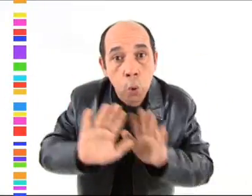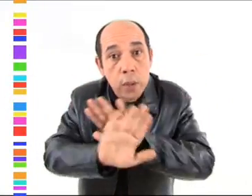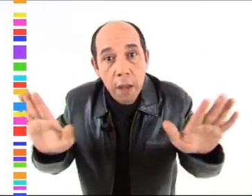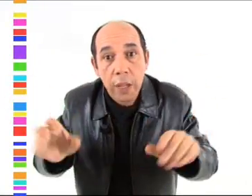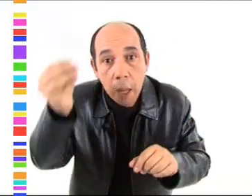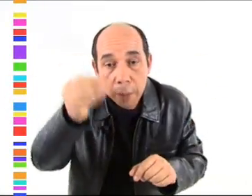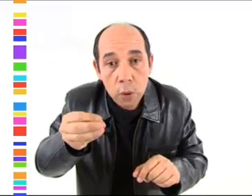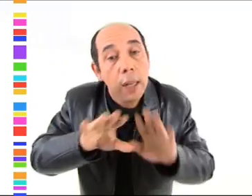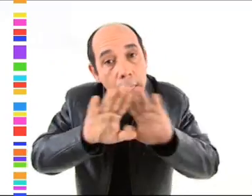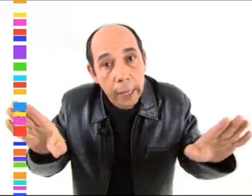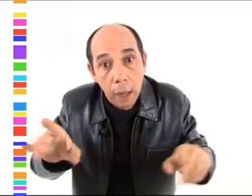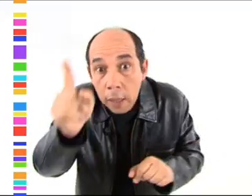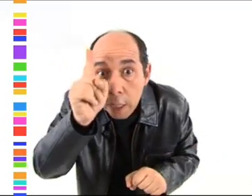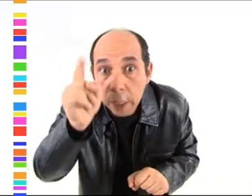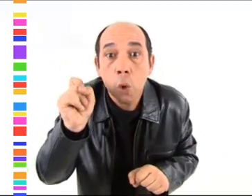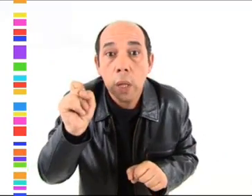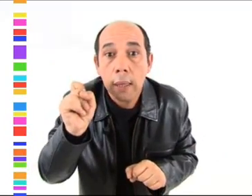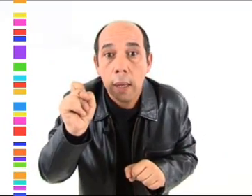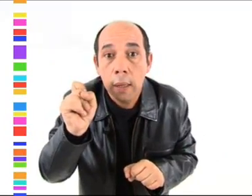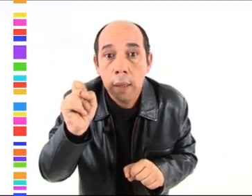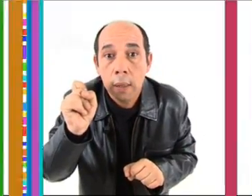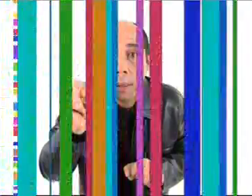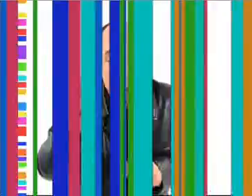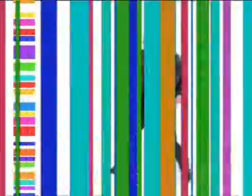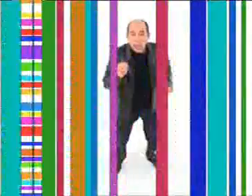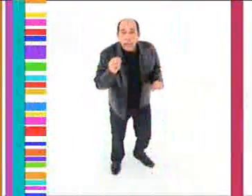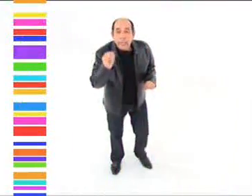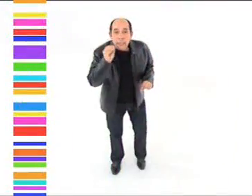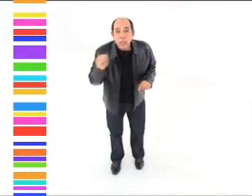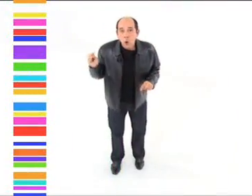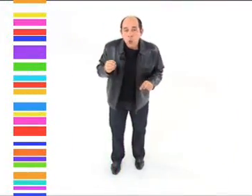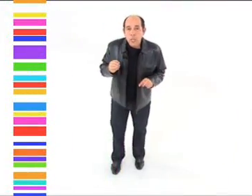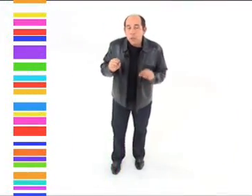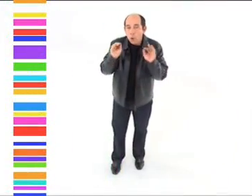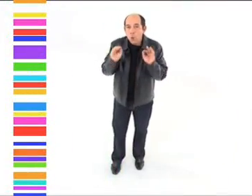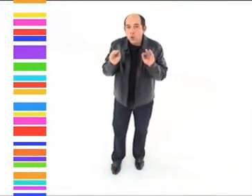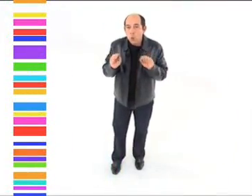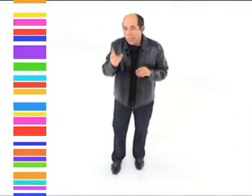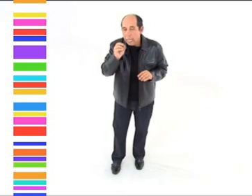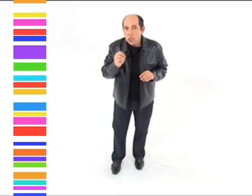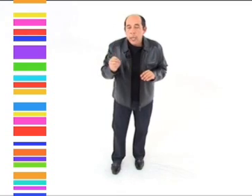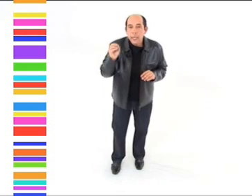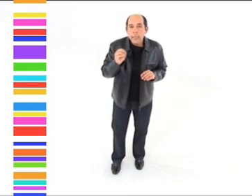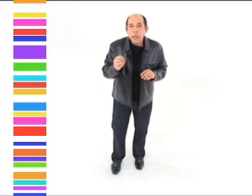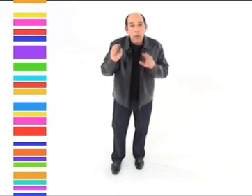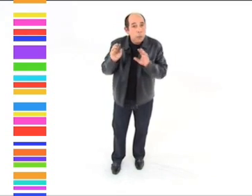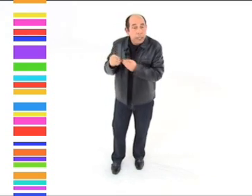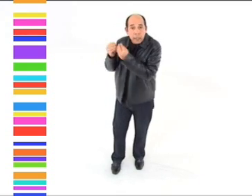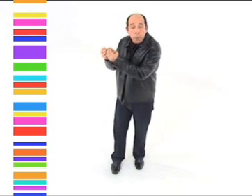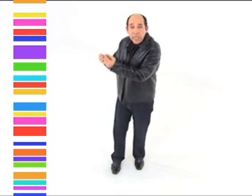ونقول صافي لا بريز دو تير كاينه، يمكن يكون خطا. خاصني ناخذ محترف ونسول علاش، لان يمكن هذاك البريز